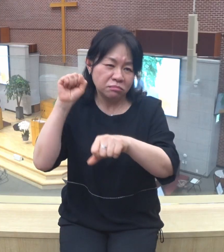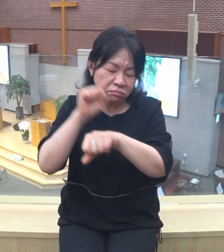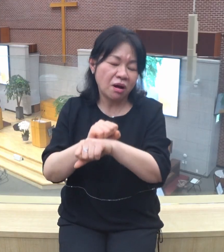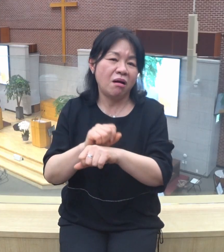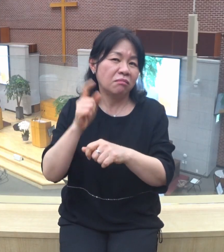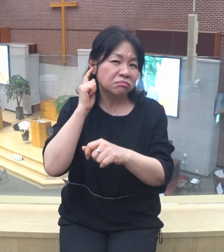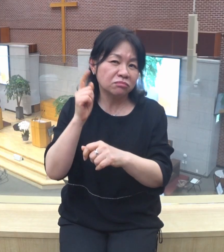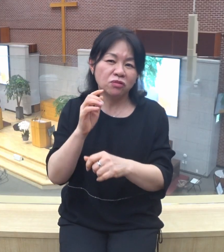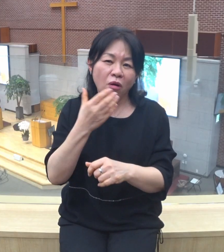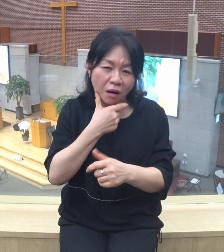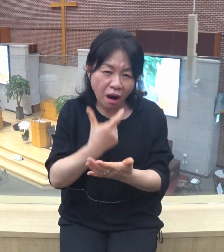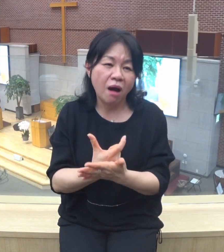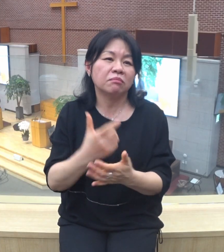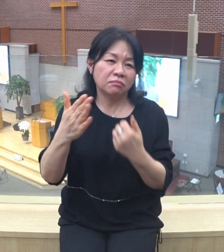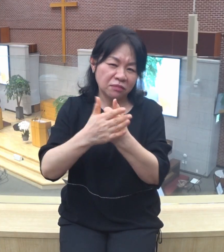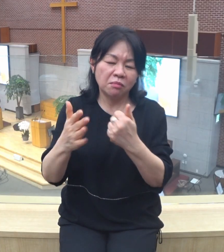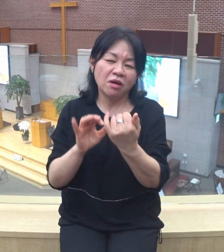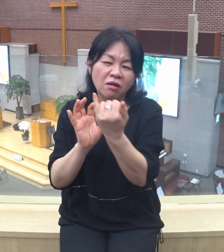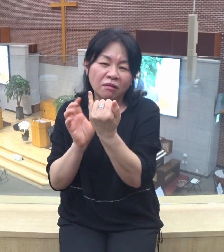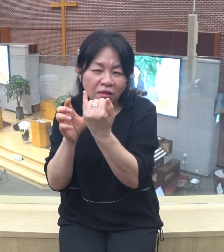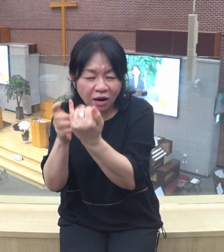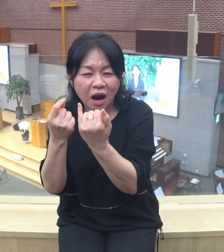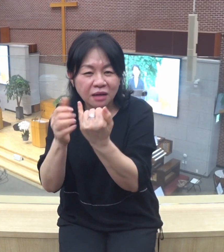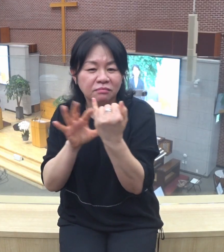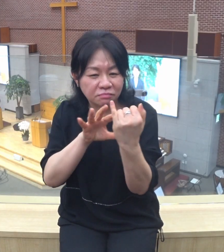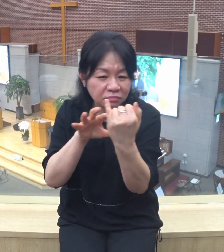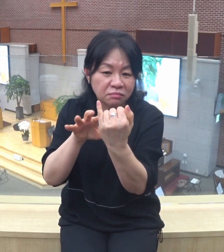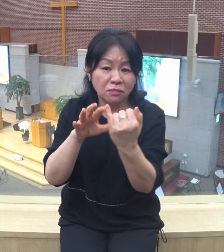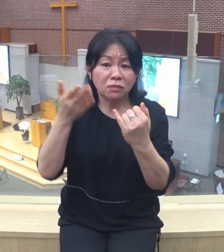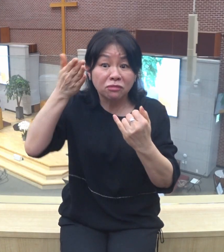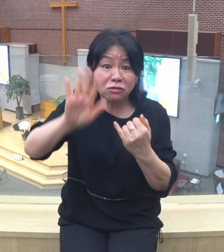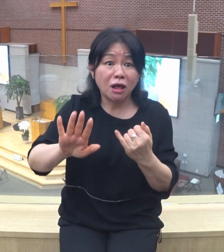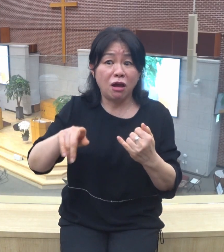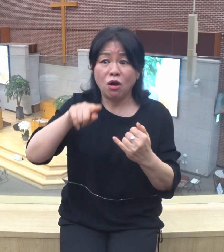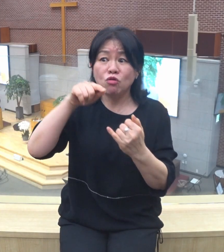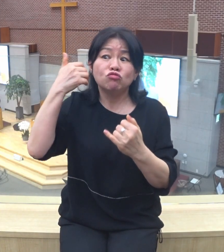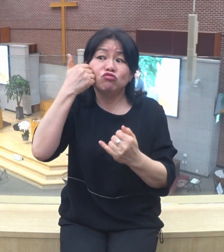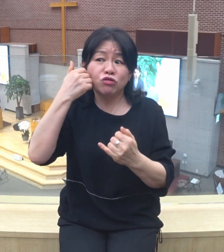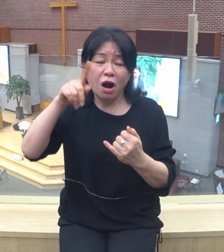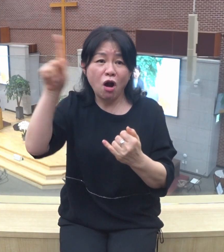전에 갑자기 김미경 강사의 논문 표절 의혹이 터졌습니다.